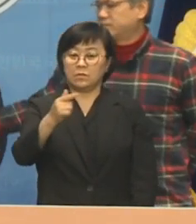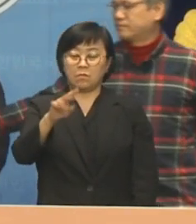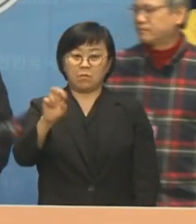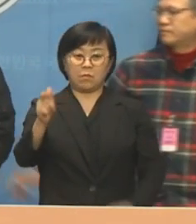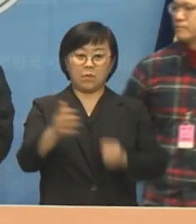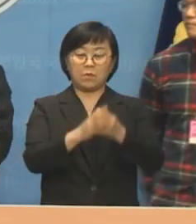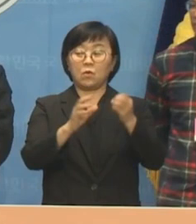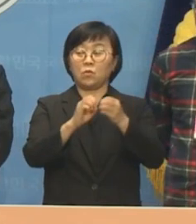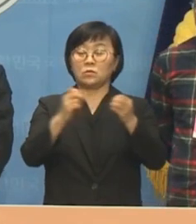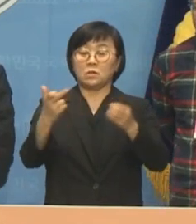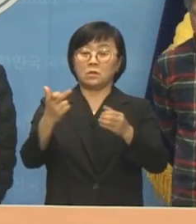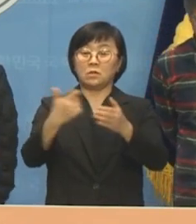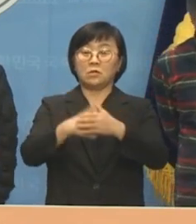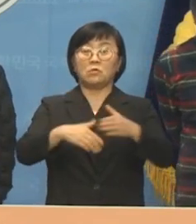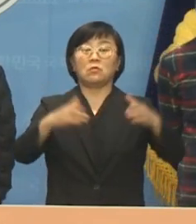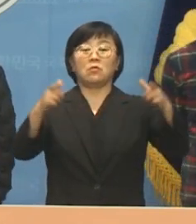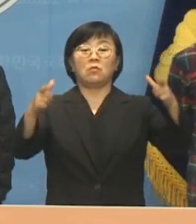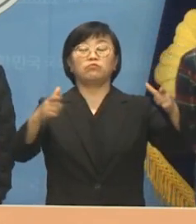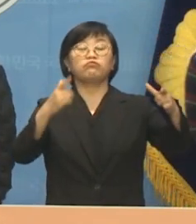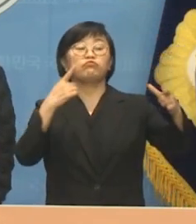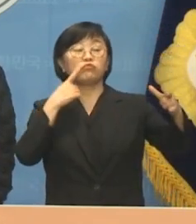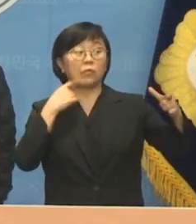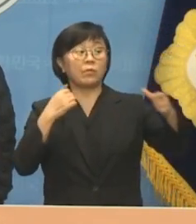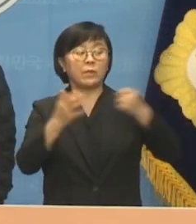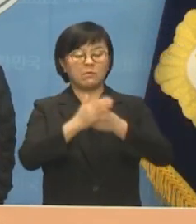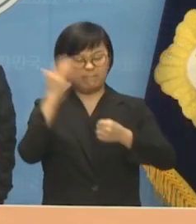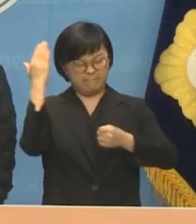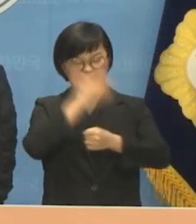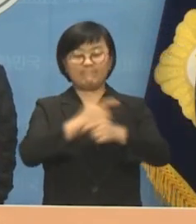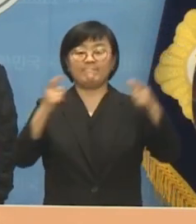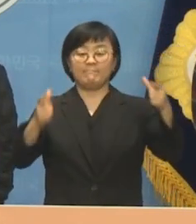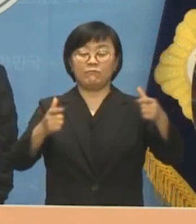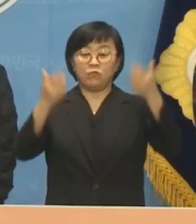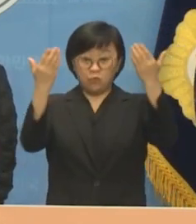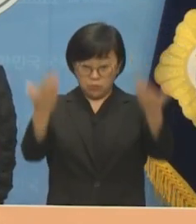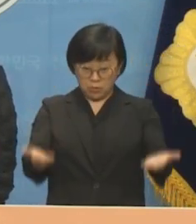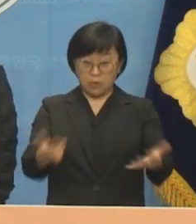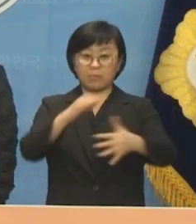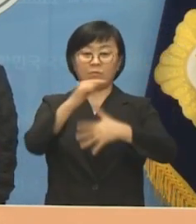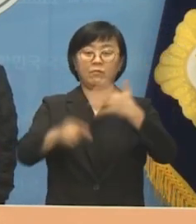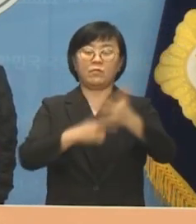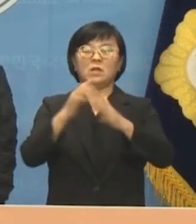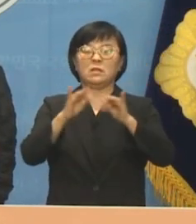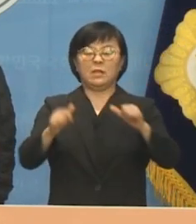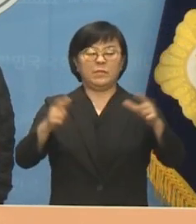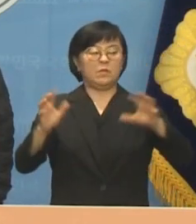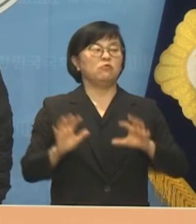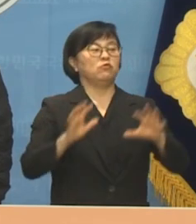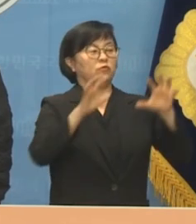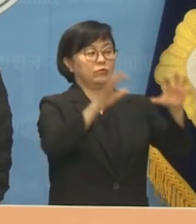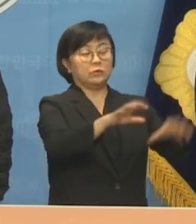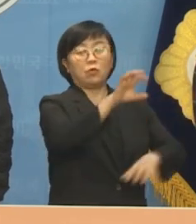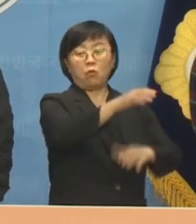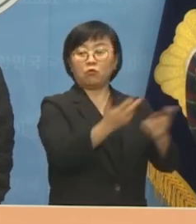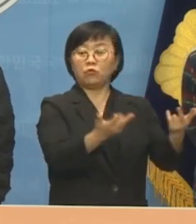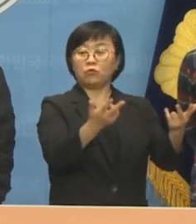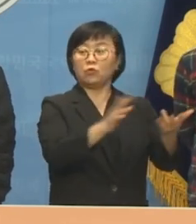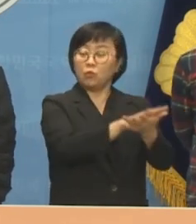다들 부러워하는 청정 지역이고 휴가철에는 인근 지역의 사람들이 찾는 양촌 유원지가